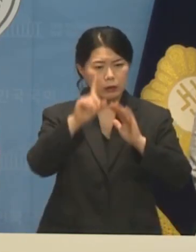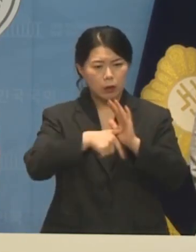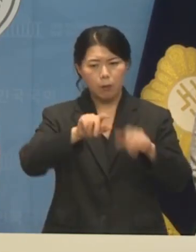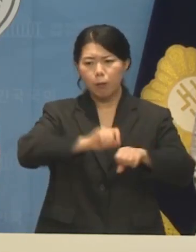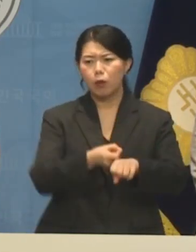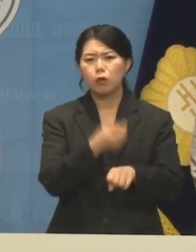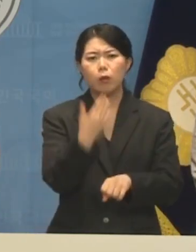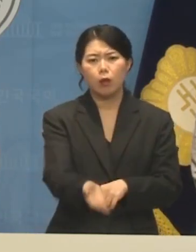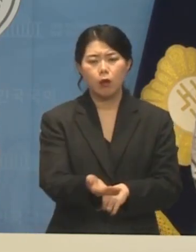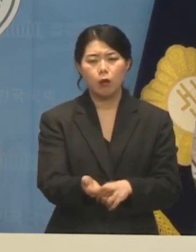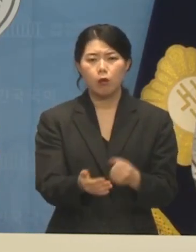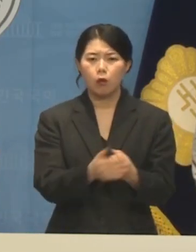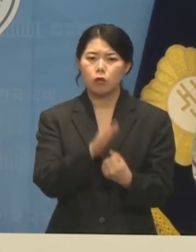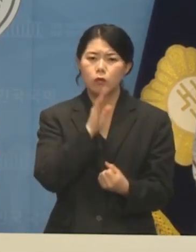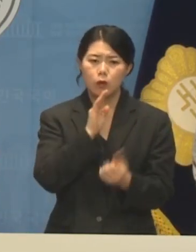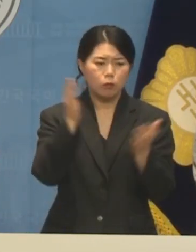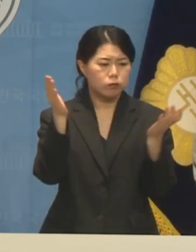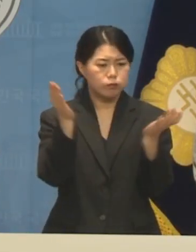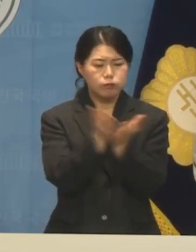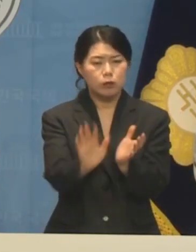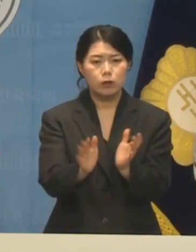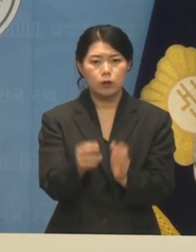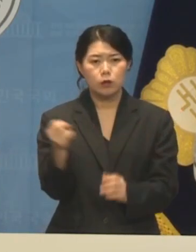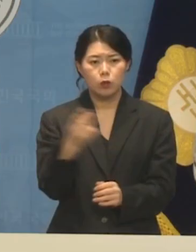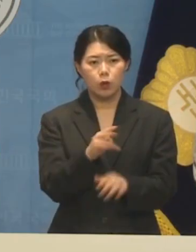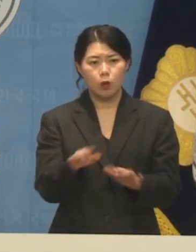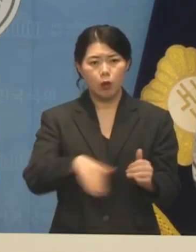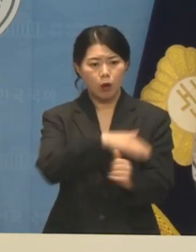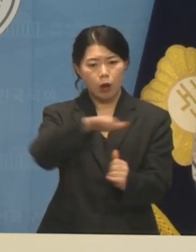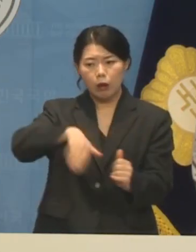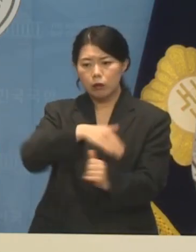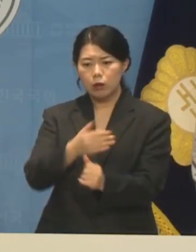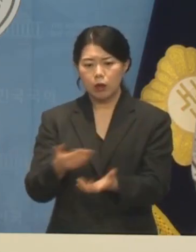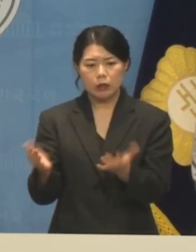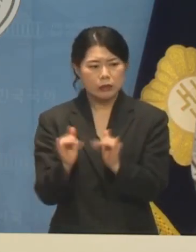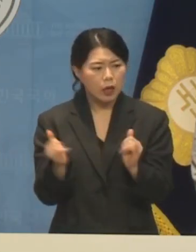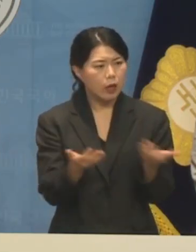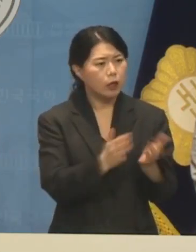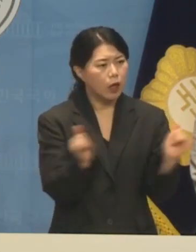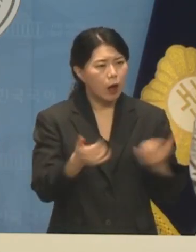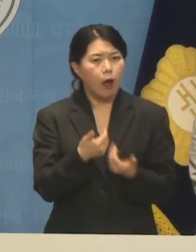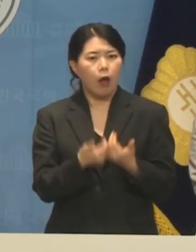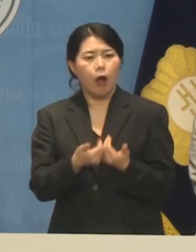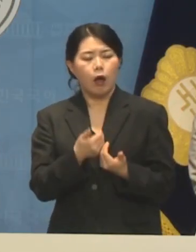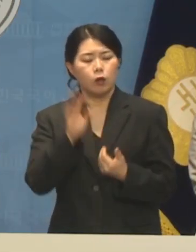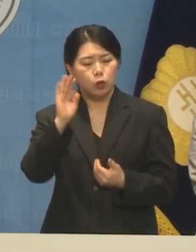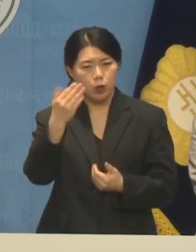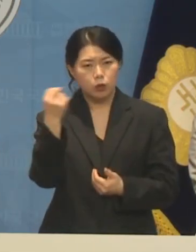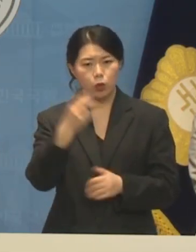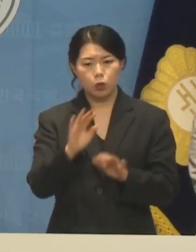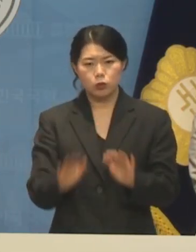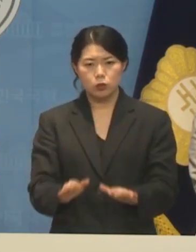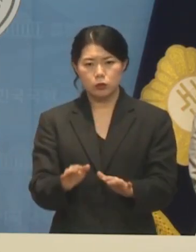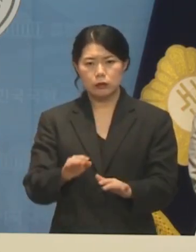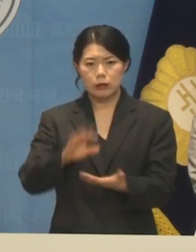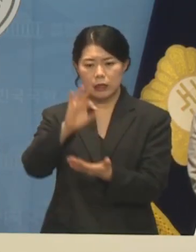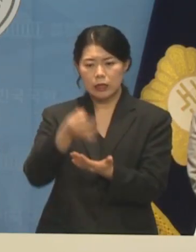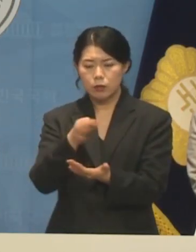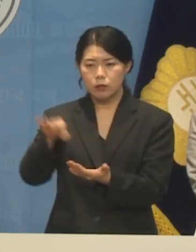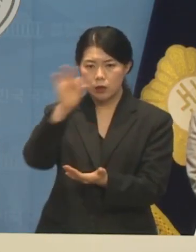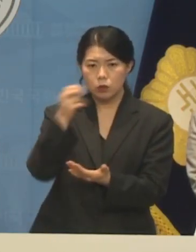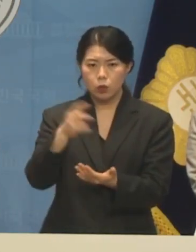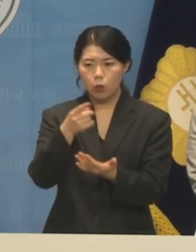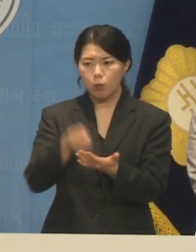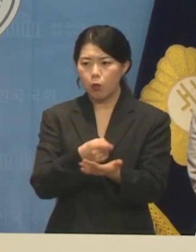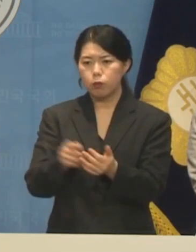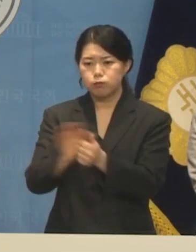굉장한 불합리한 구조이며 현장에서는 노노 갈등을 불러일으킬 뿐만 아니라 공무직의 실직 임금 인상 등 처우